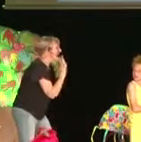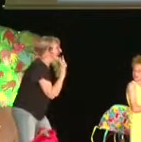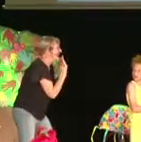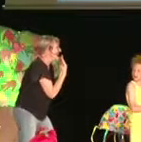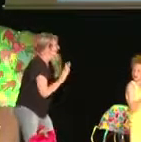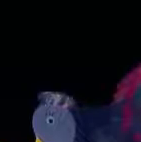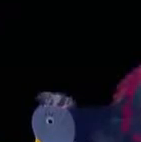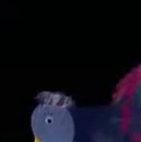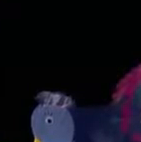anniversaire!